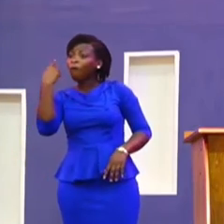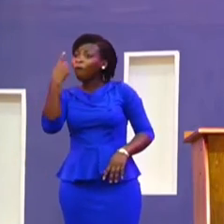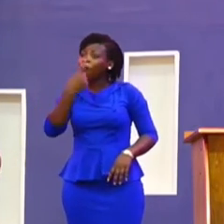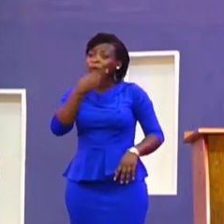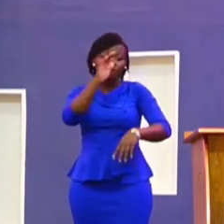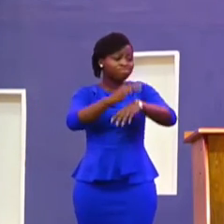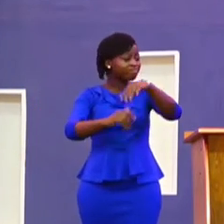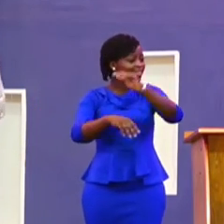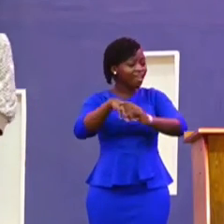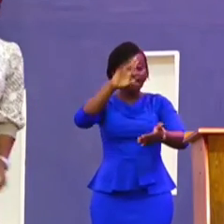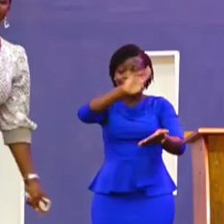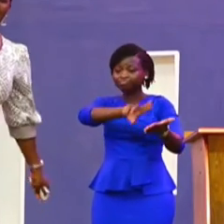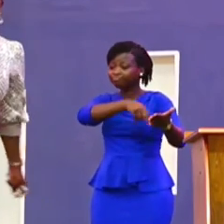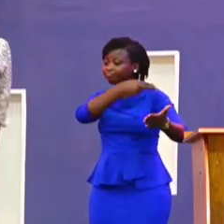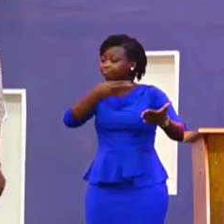atalemwa,